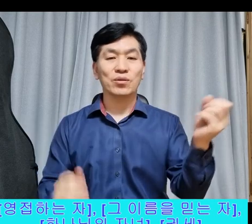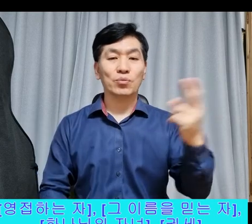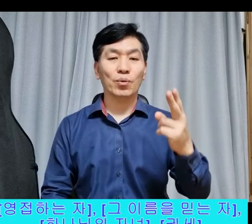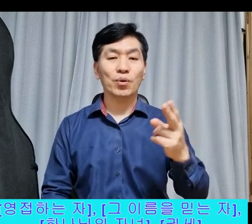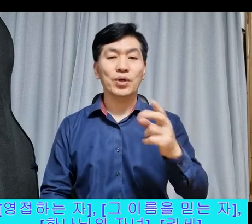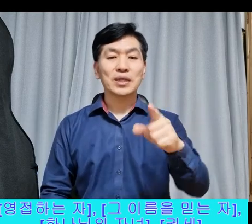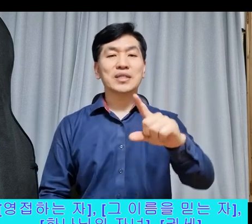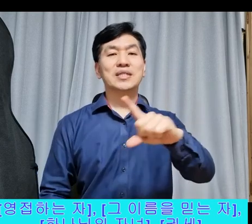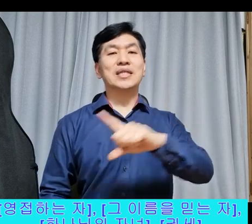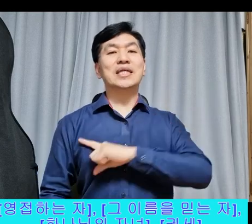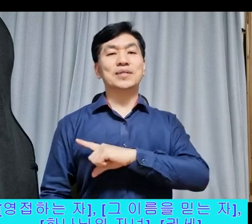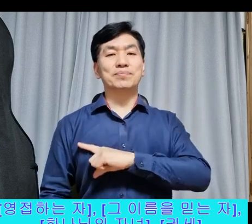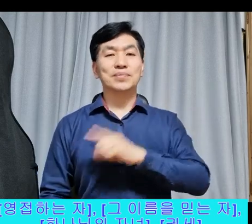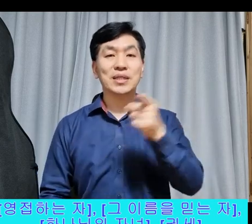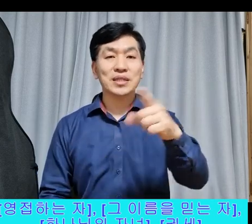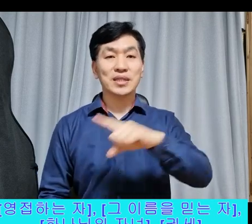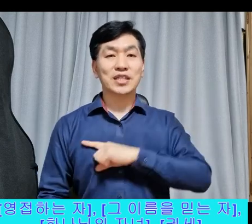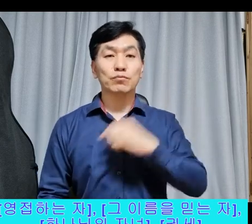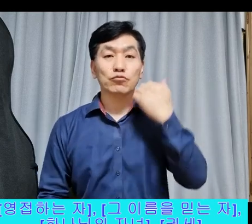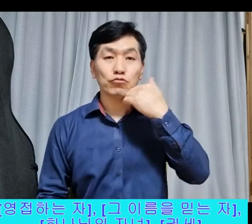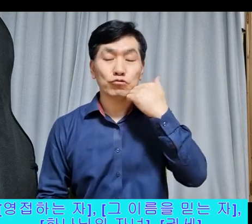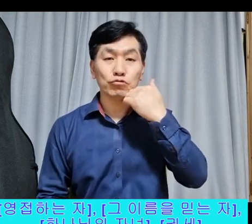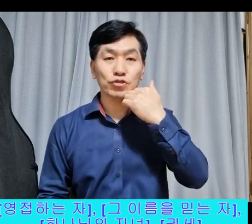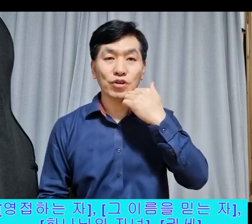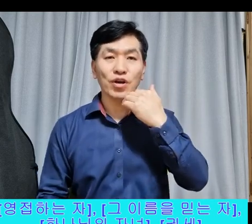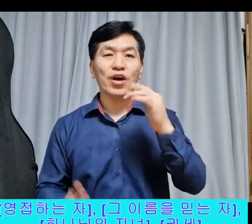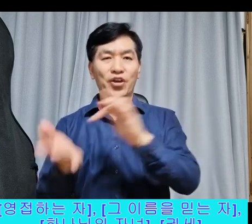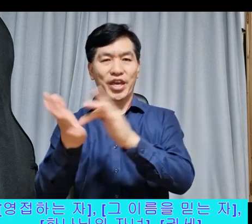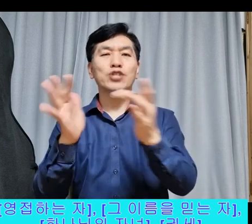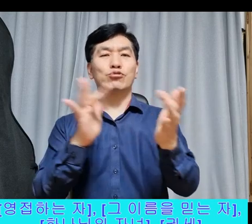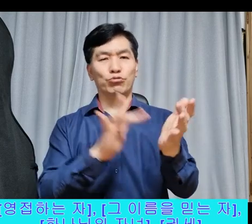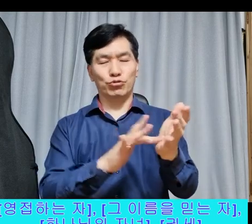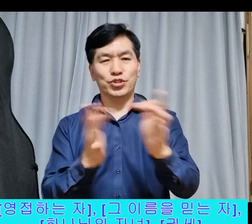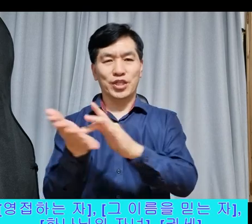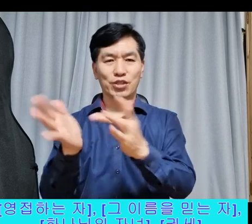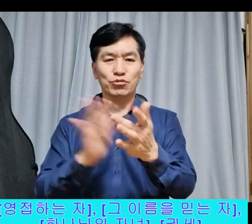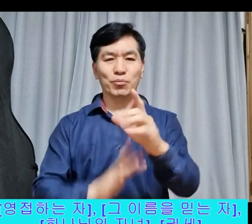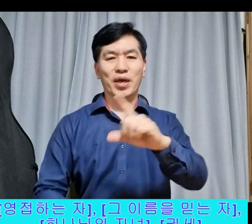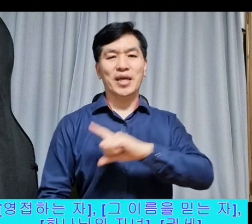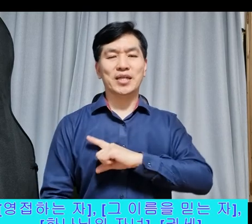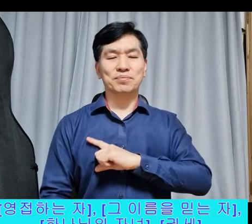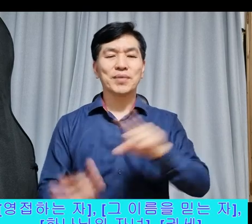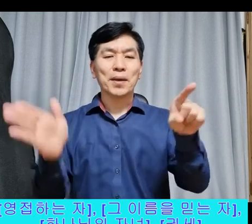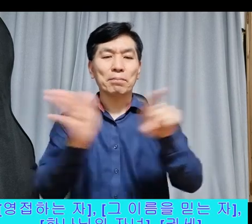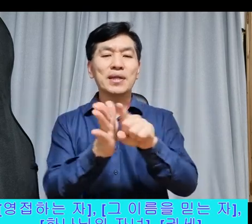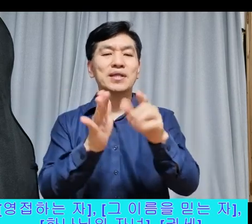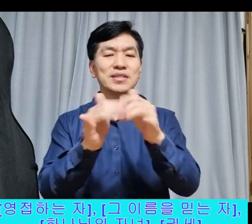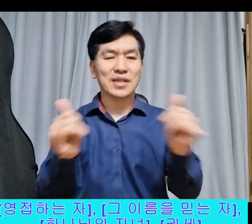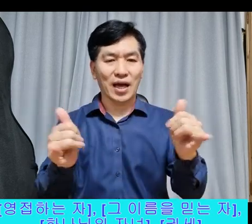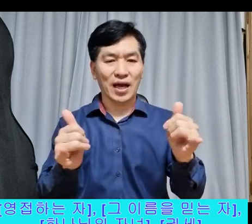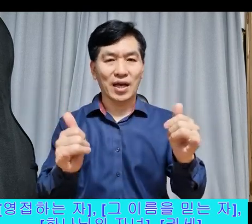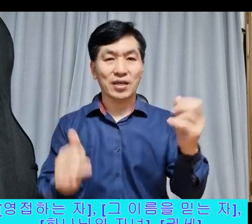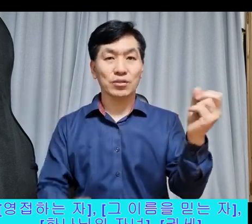또 그 이름 누구죠? 예수님의 이름 믿는 자,